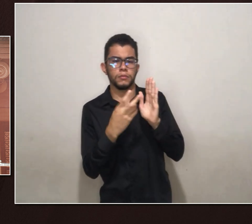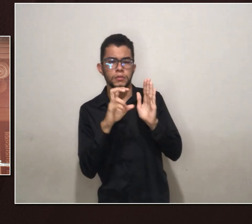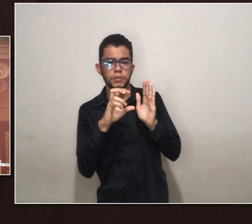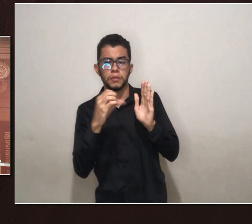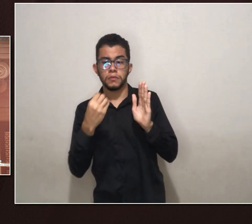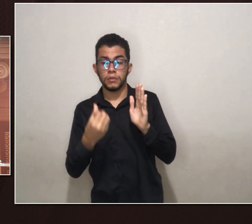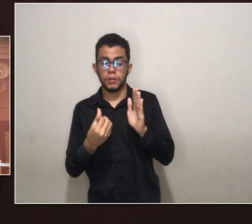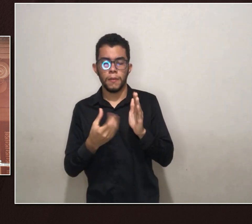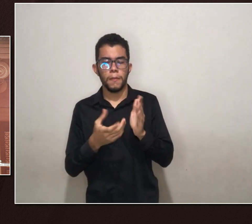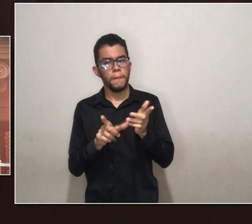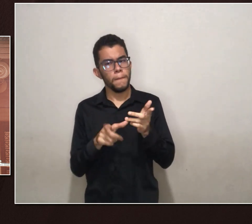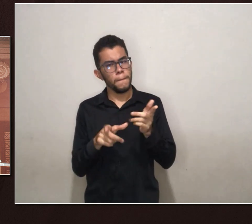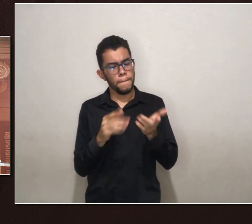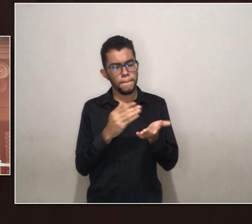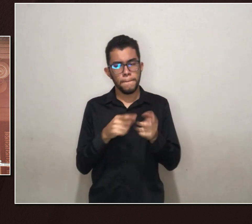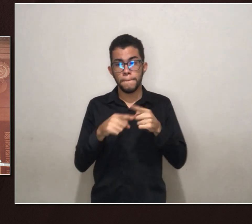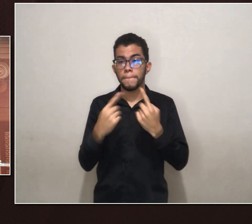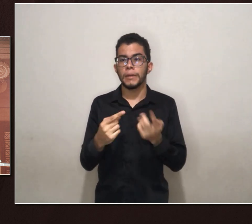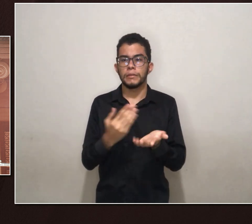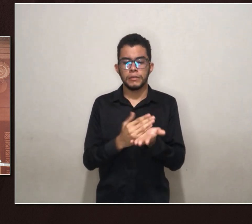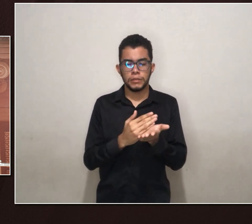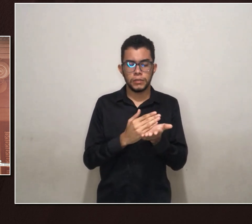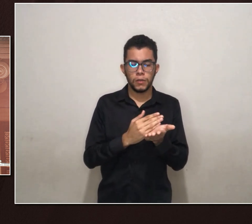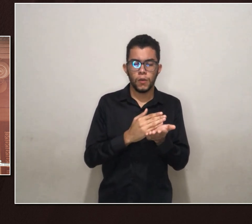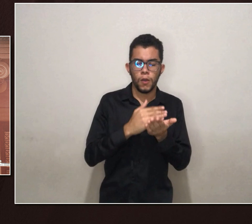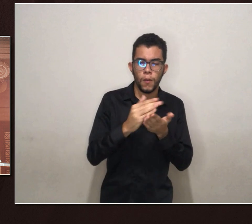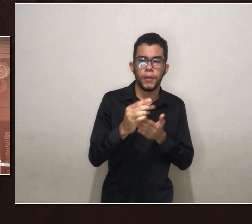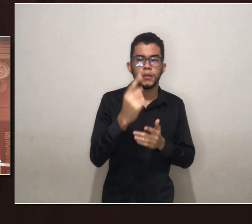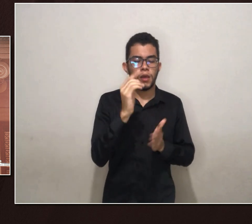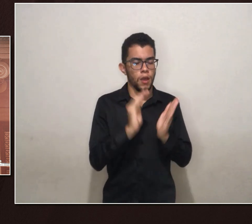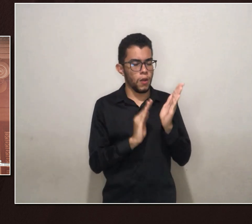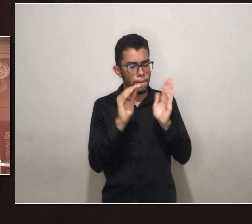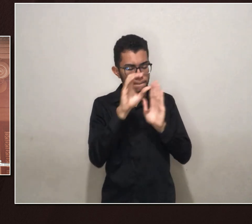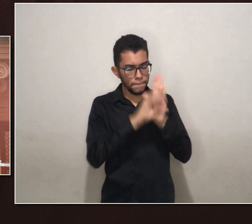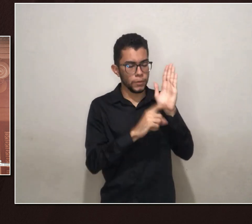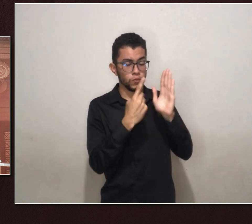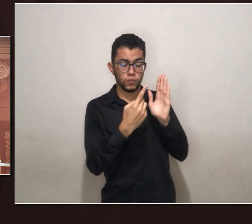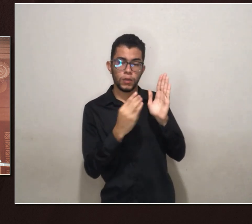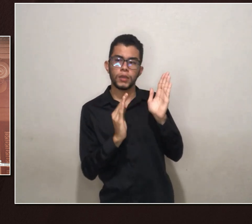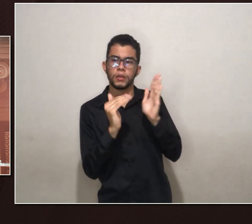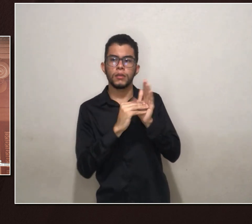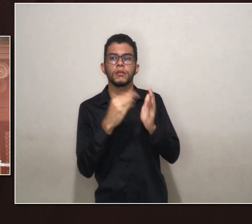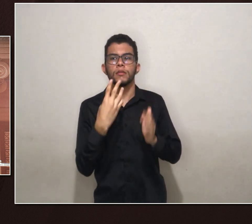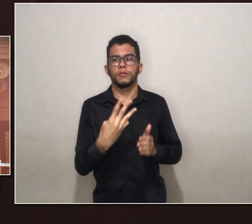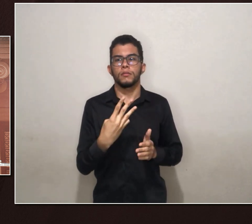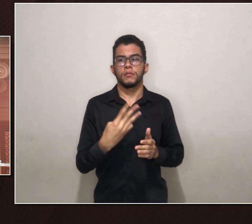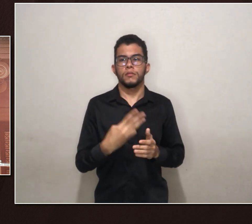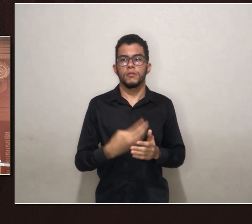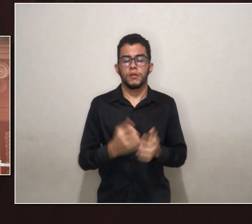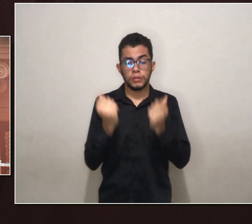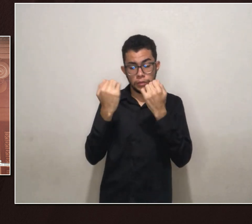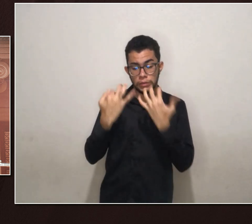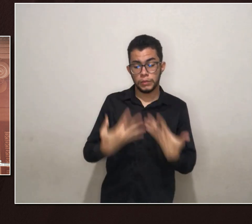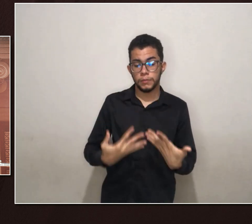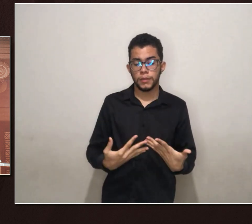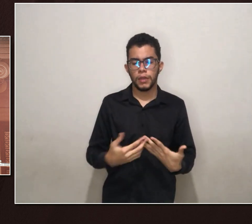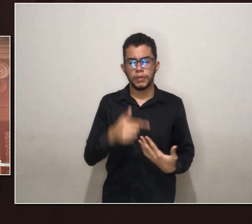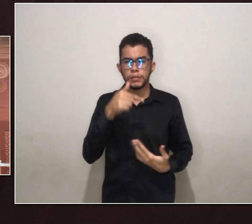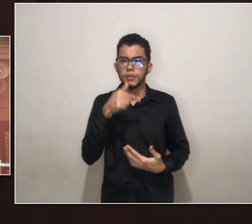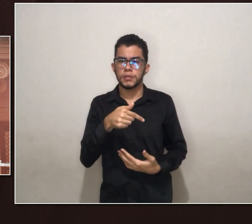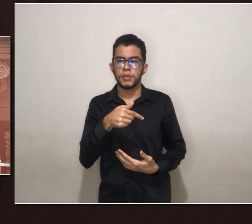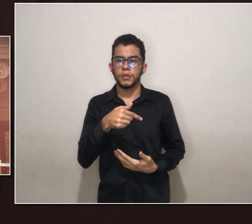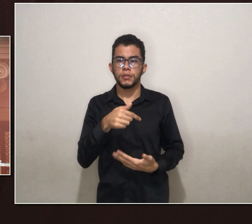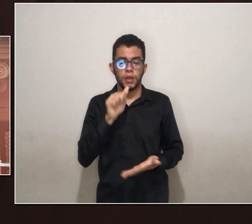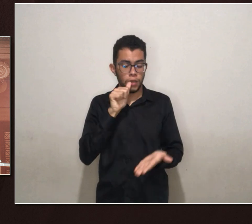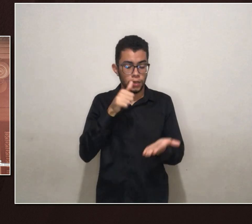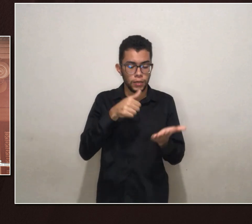vamos falar das sete cartas que o Senhor pediu para João escrever, né, para as sete igrejas.